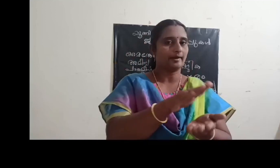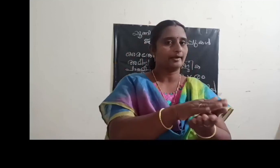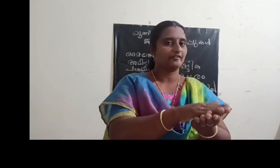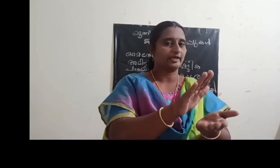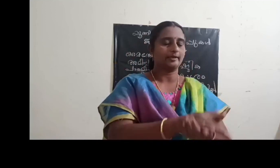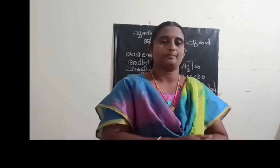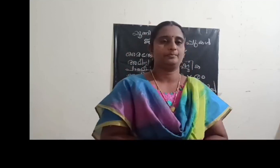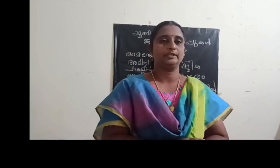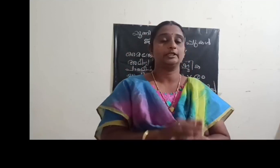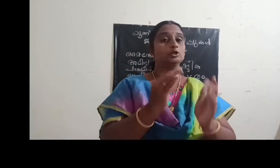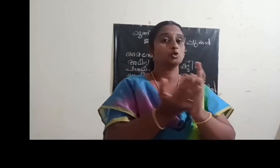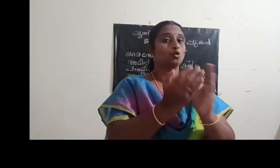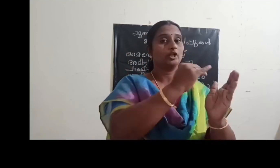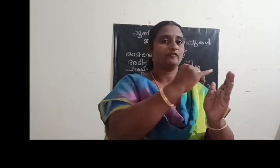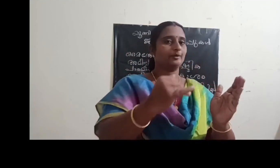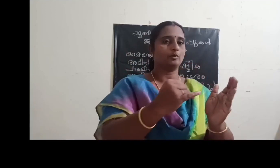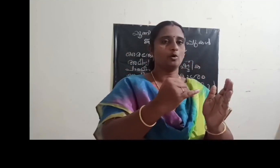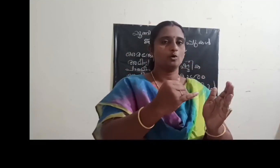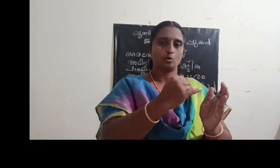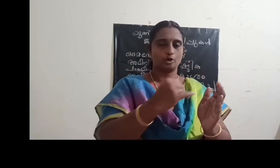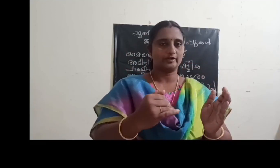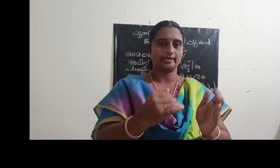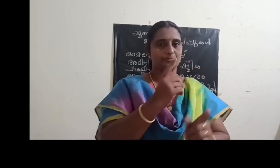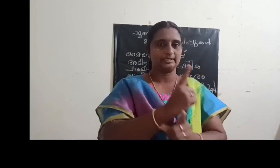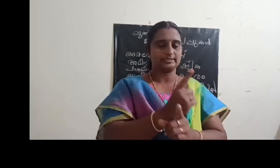തയ്യാറാക്കി വെക്കണം എന്നിട്ട് സ്കൂളിൽ വരുമ്പോൾ കൊണ്ടുവരണം